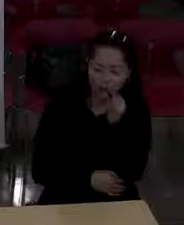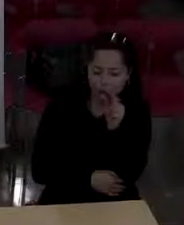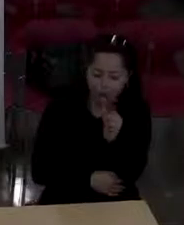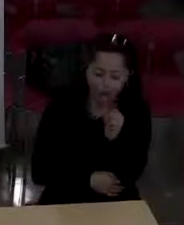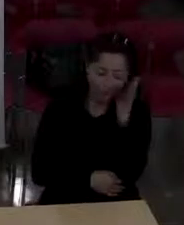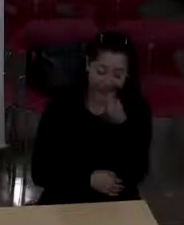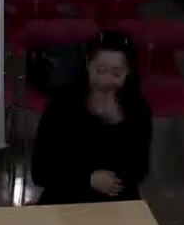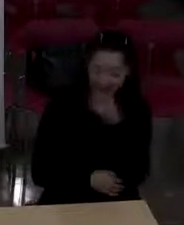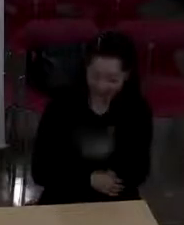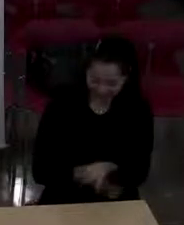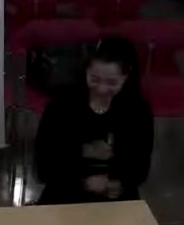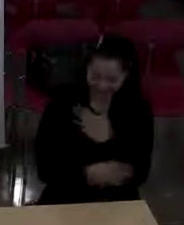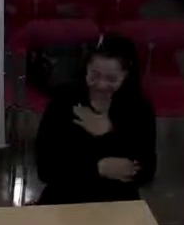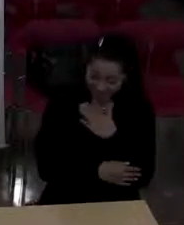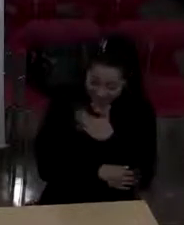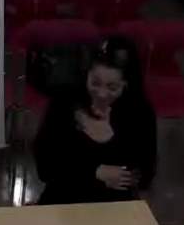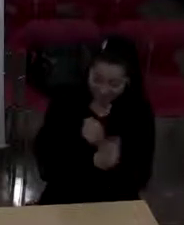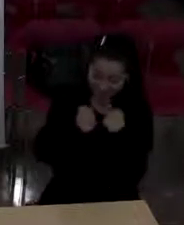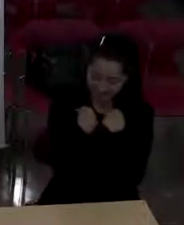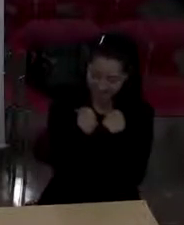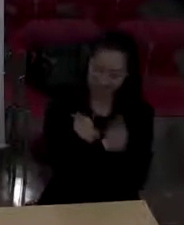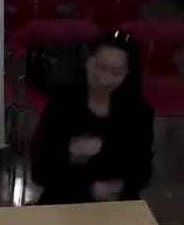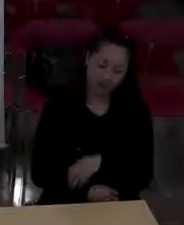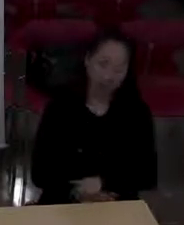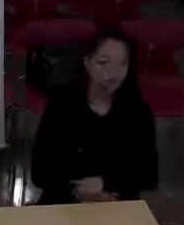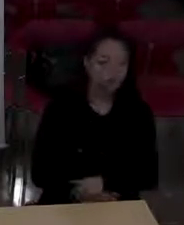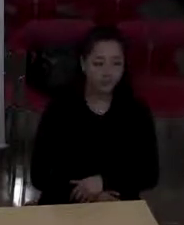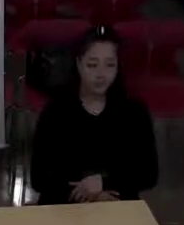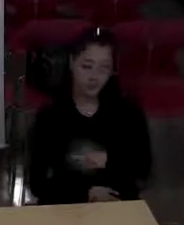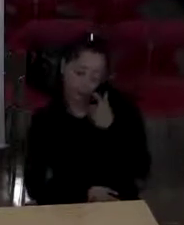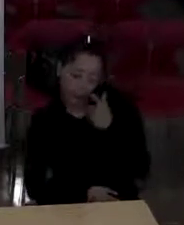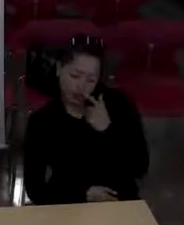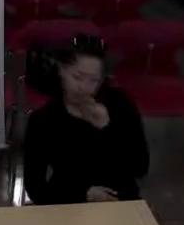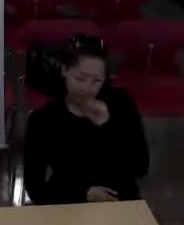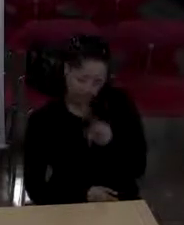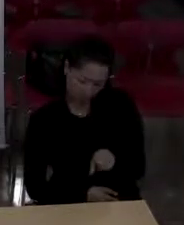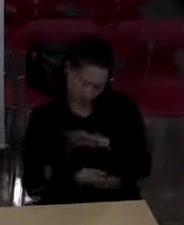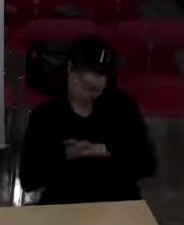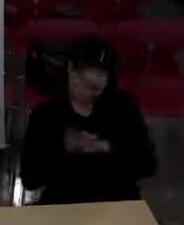¡Cosita hermosa mía! ¿Cuánto nos amas, Isidora Paz?